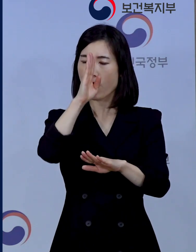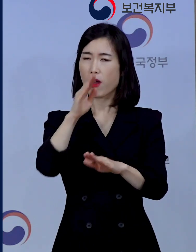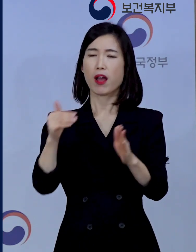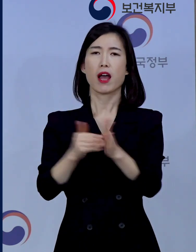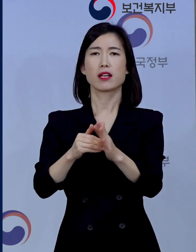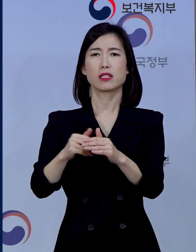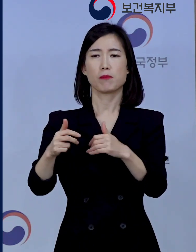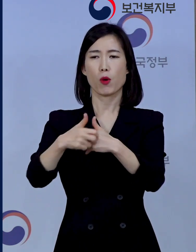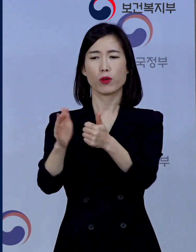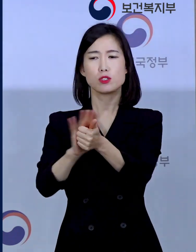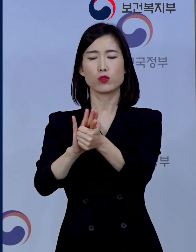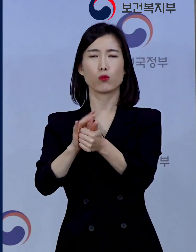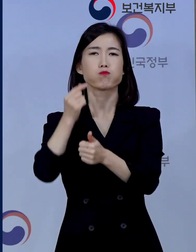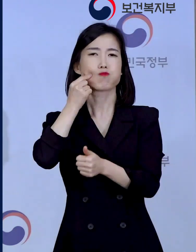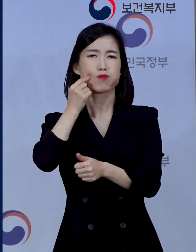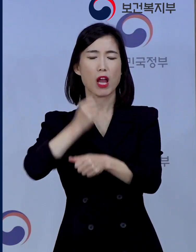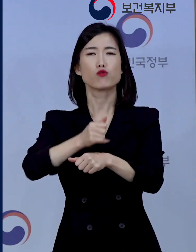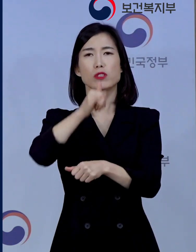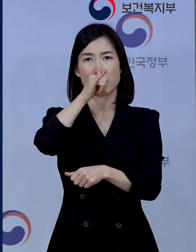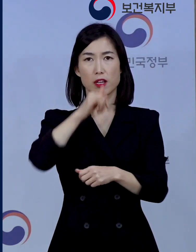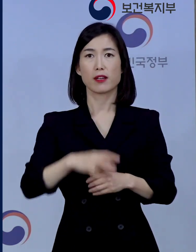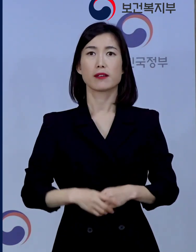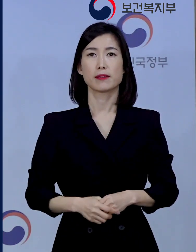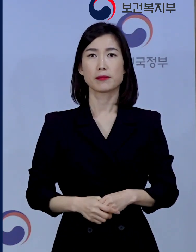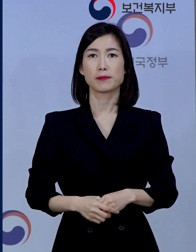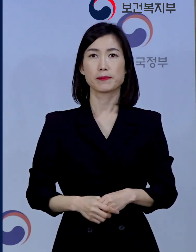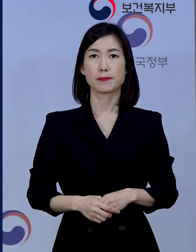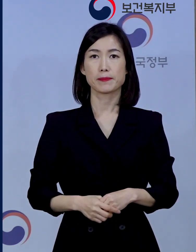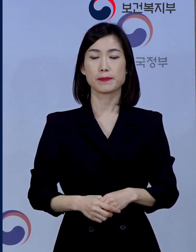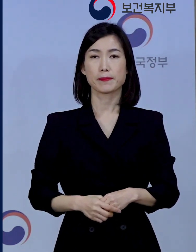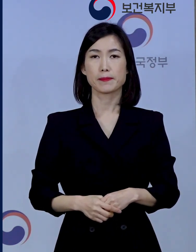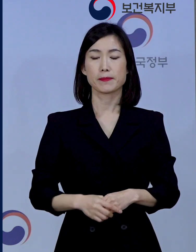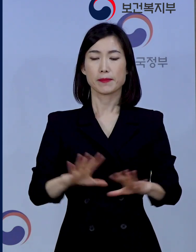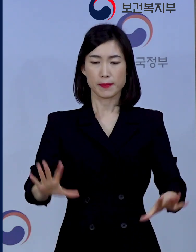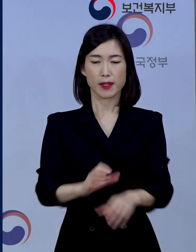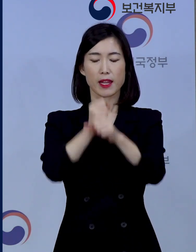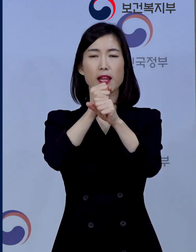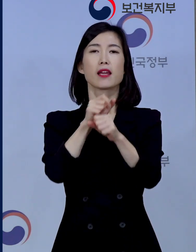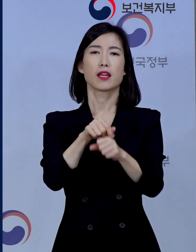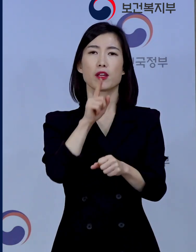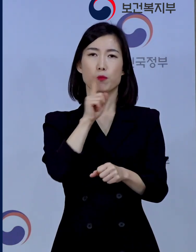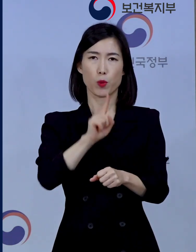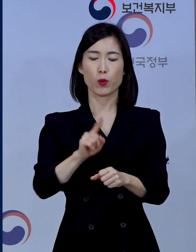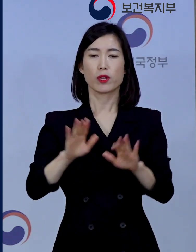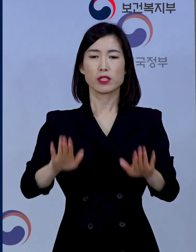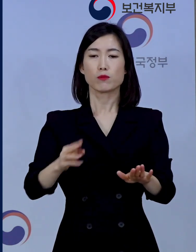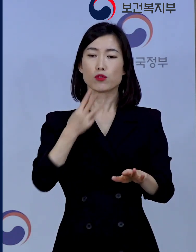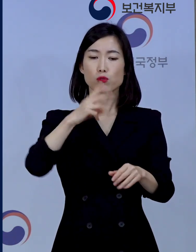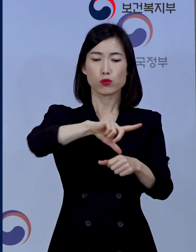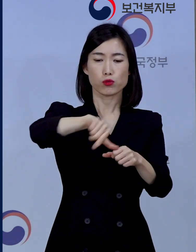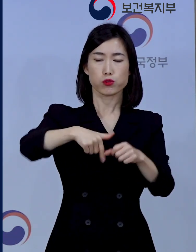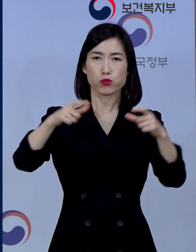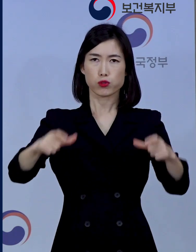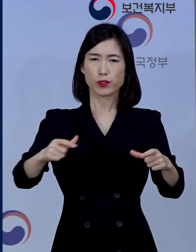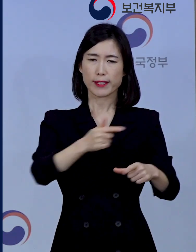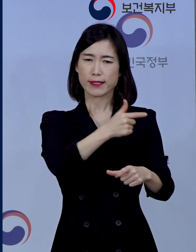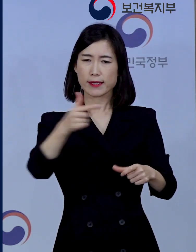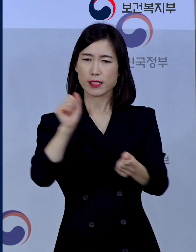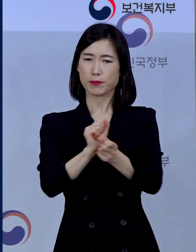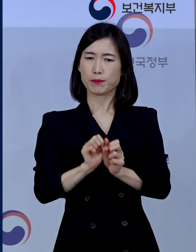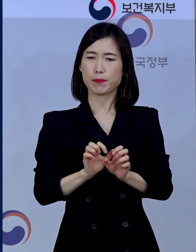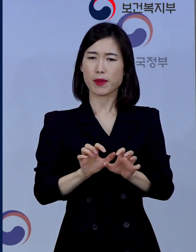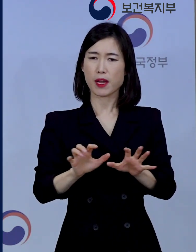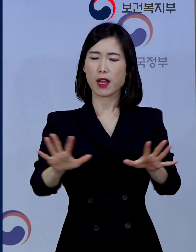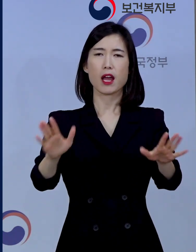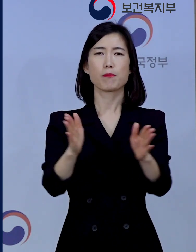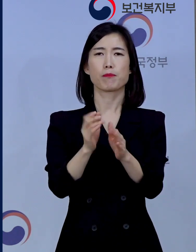차질을 빚는 위험한 상황이 초래될 수도 있습니다. 종합하여 볼 때 지금 수도권은 대유행